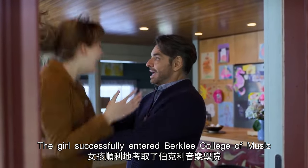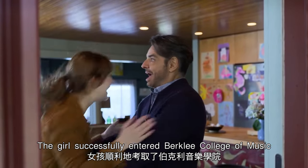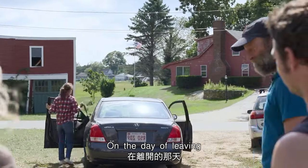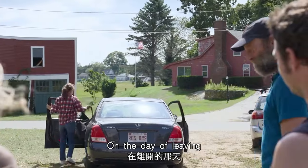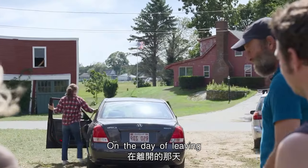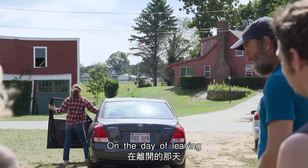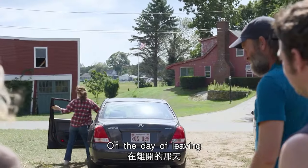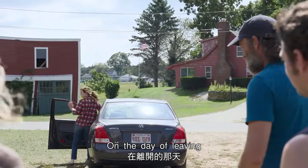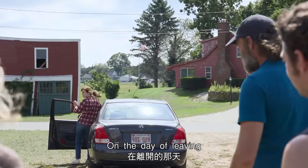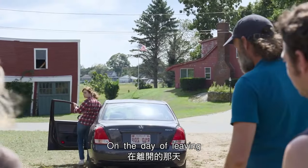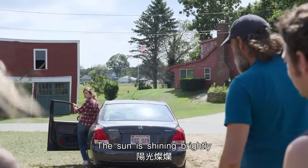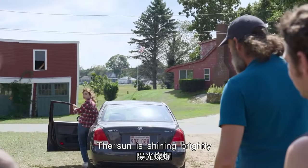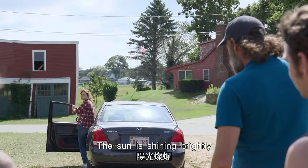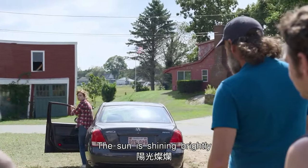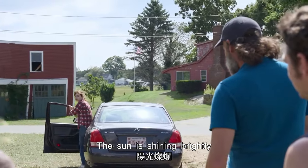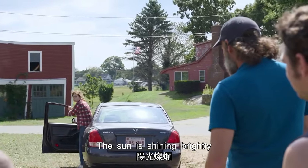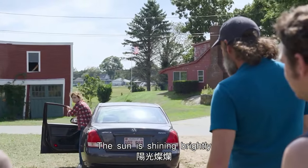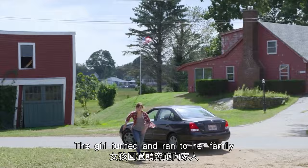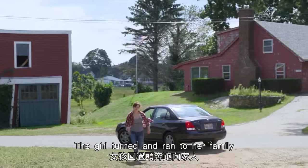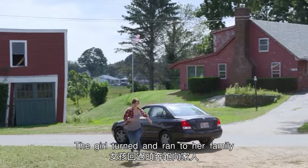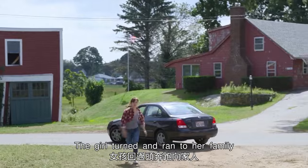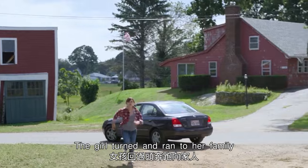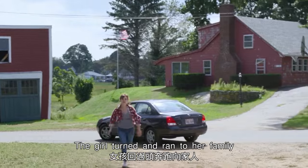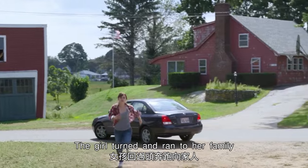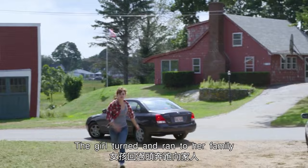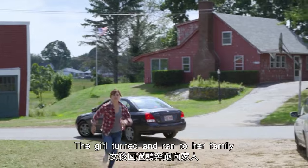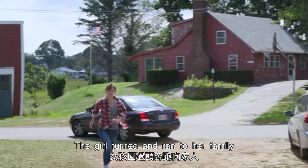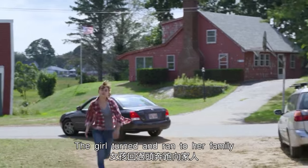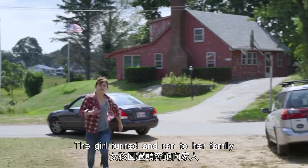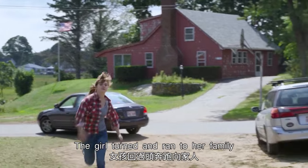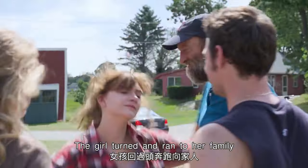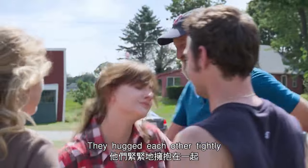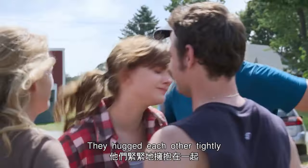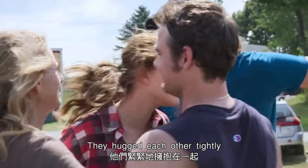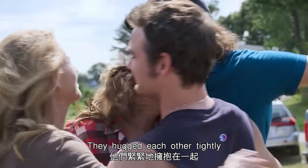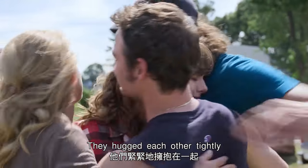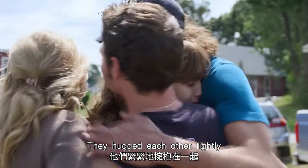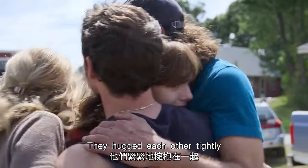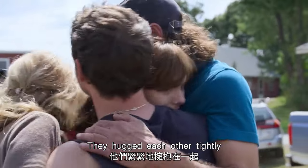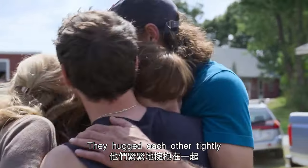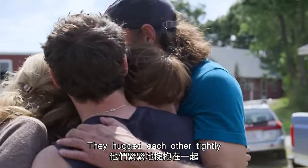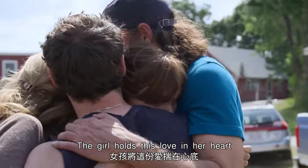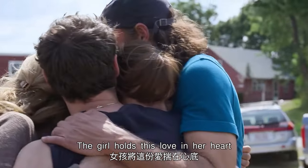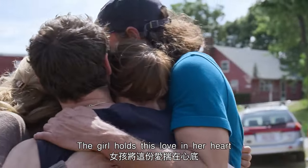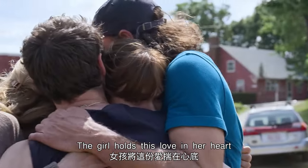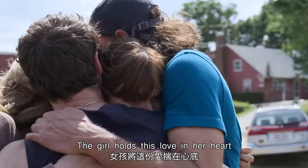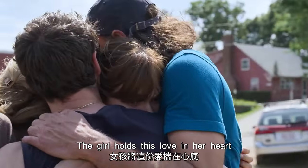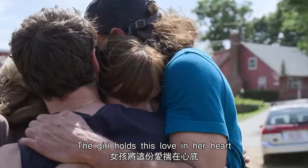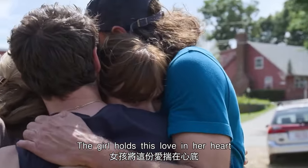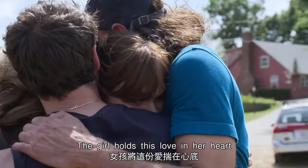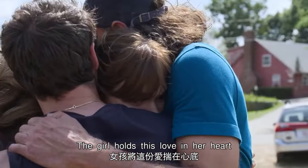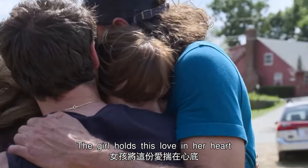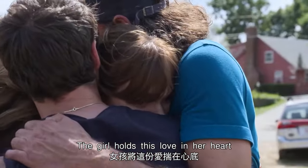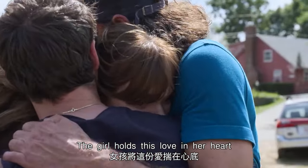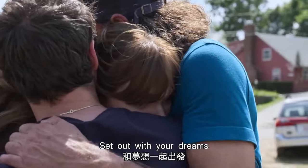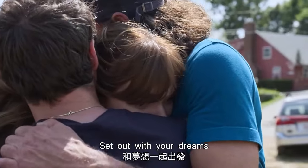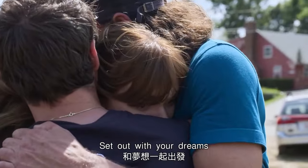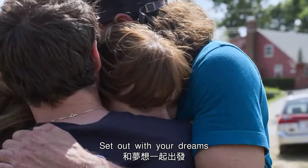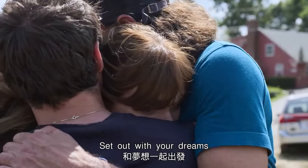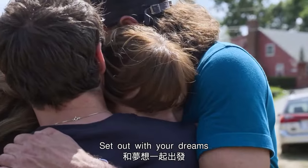院在离开的那天阳光灿烂女孩回过头奔跑向家人他们紧紧地拥抱在一起女孩将这份爱揣在心底和梦想一起